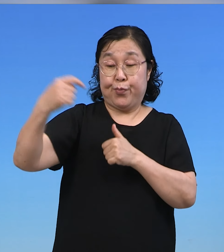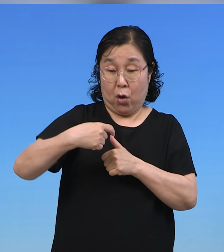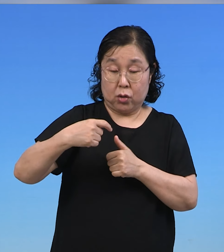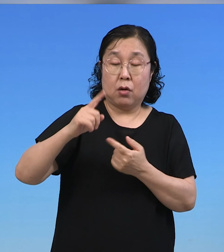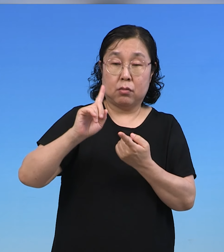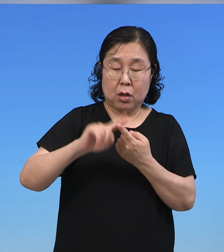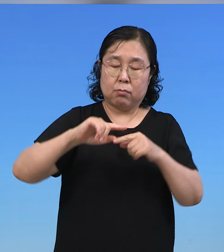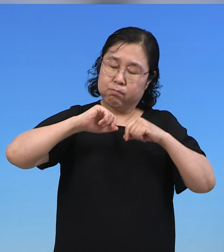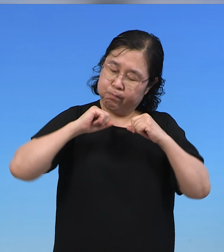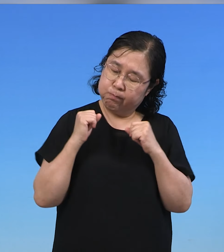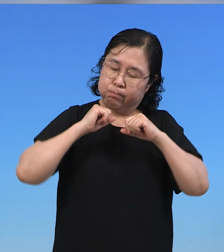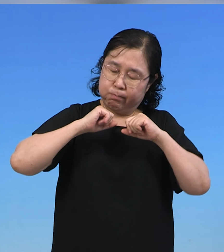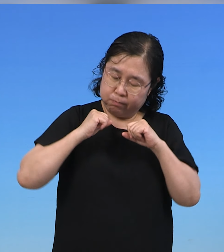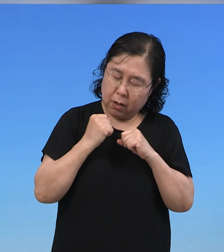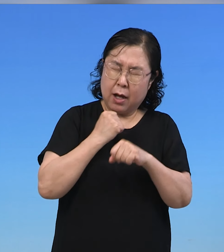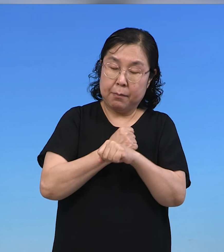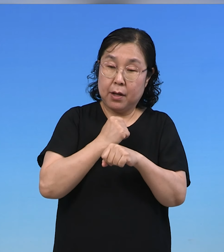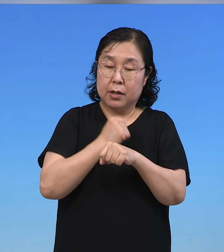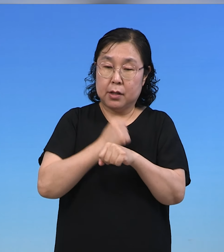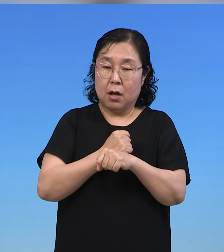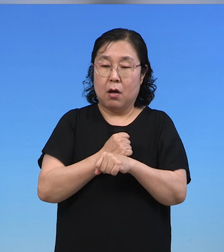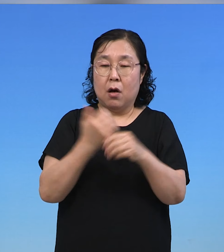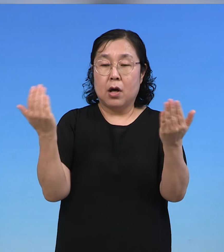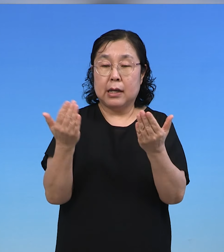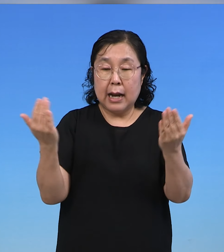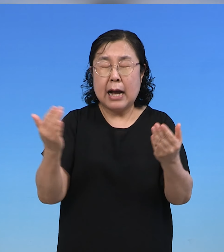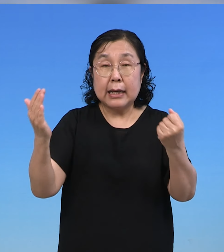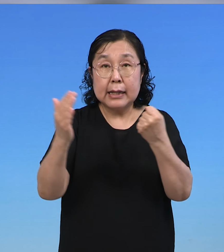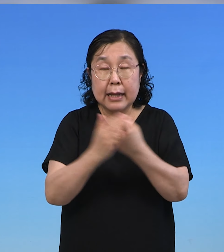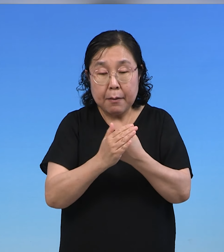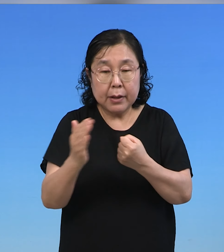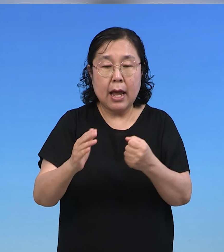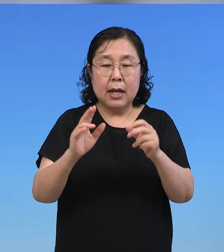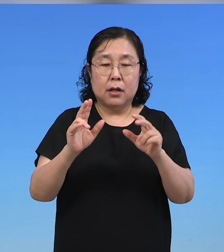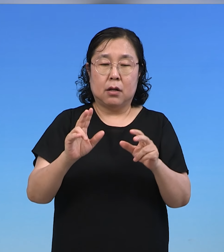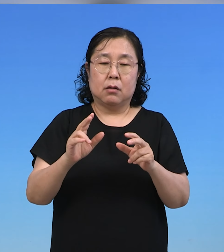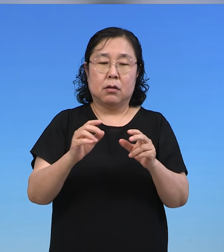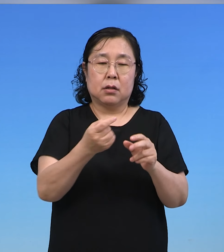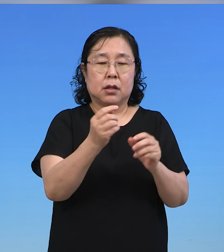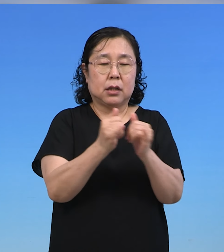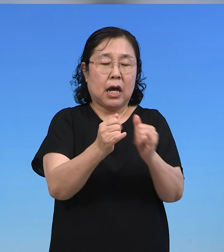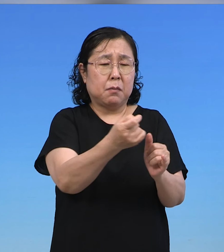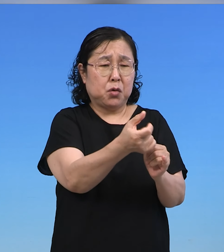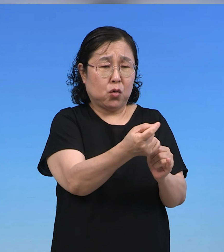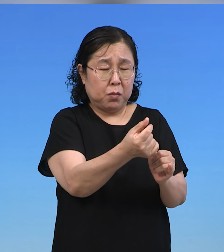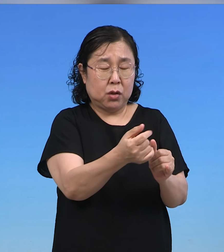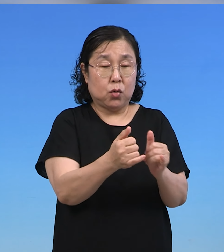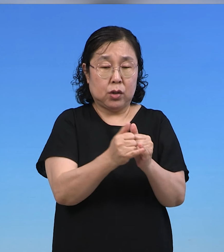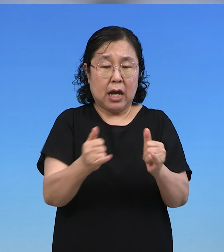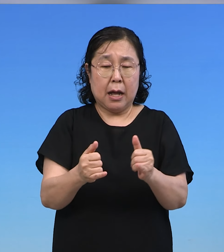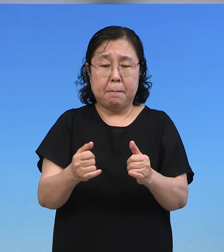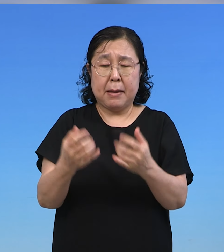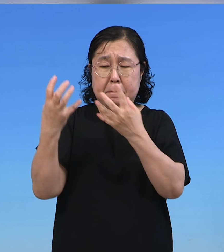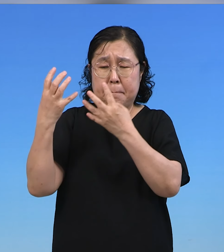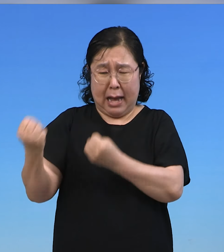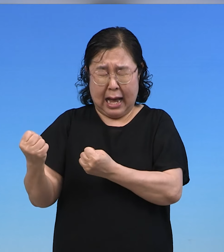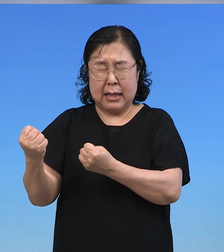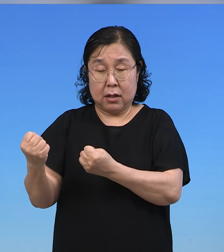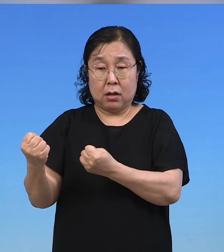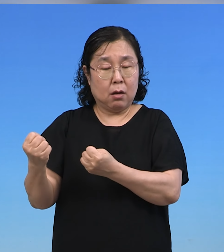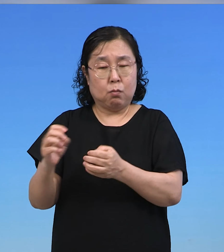그렇게 가니까 원이 뭐 조그마든 30몇 명 모일 때나 뭐 2만 몇천 명이 모일 때나 또 1만 성도 파송해서 또 절반이 줄